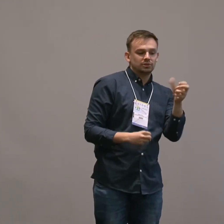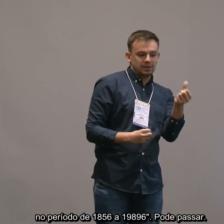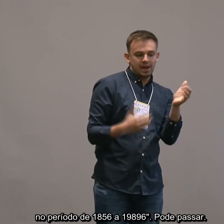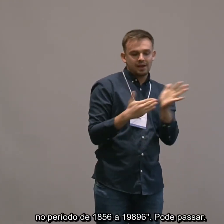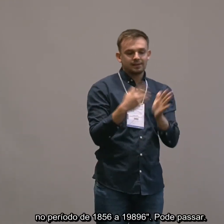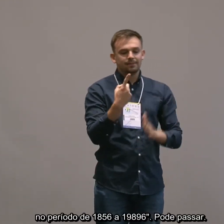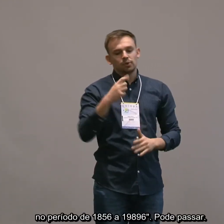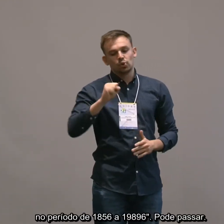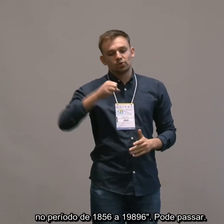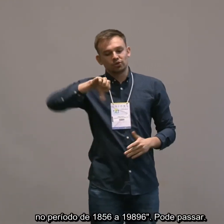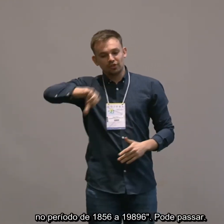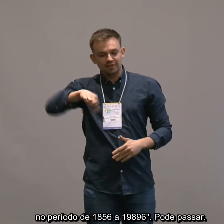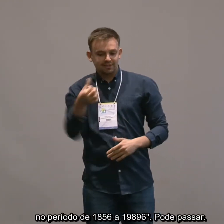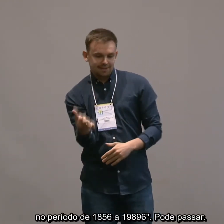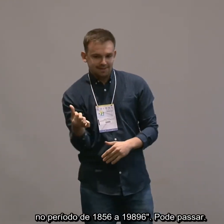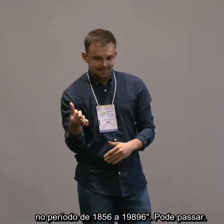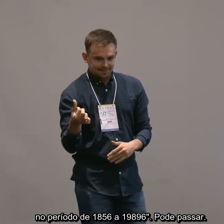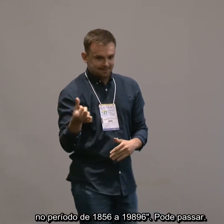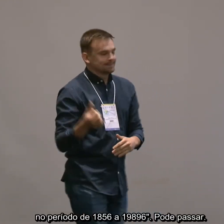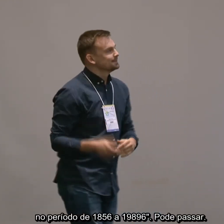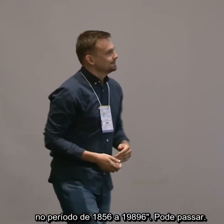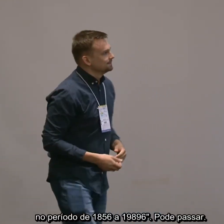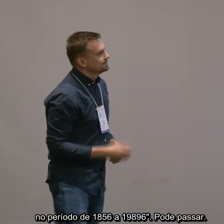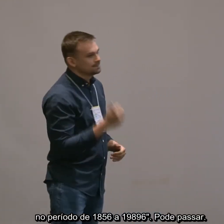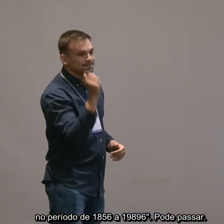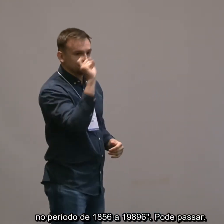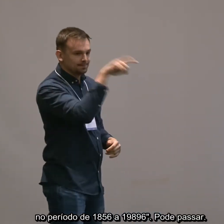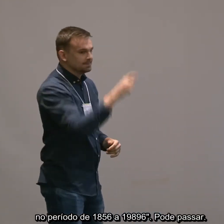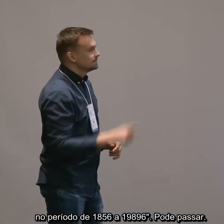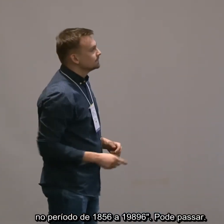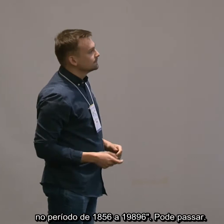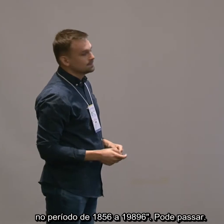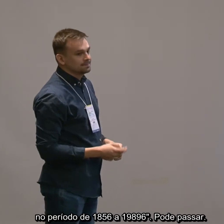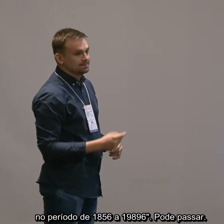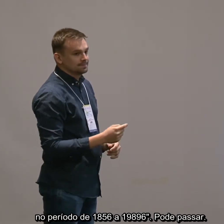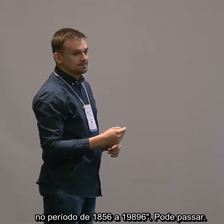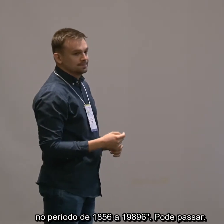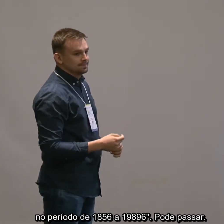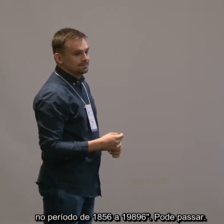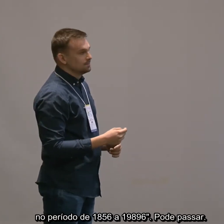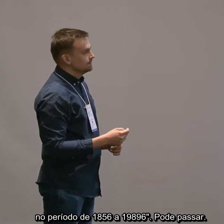no período de 1856 a 1896 o próximo slide por gentileza